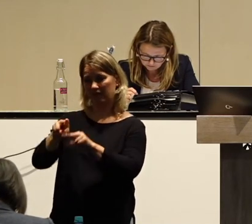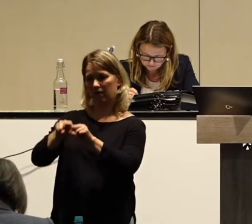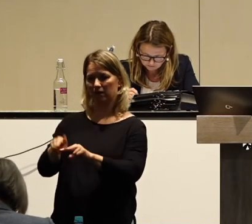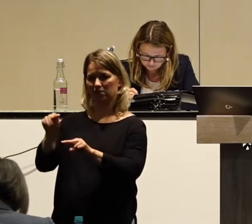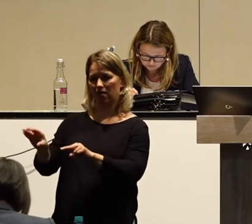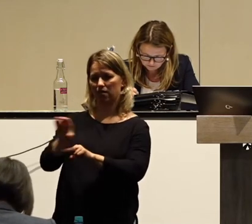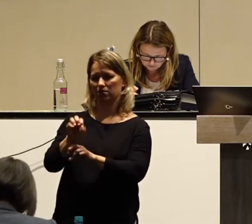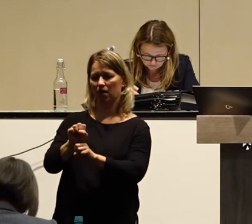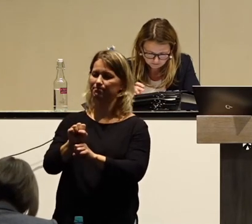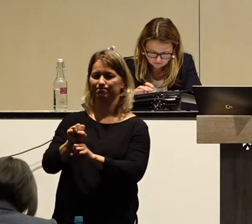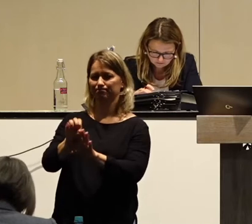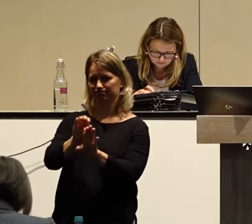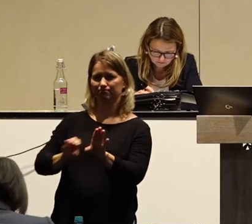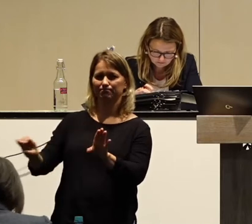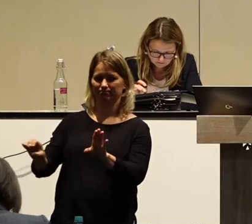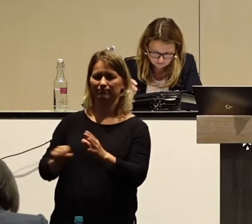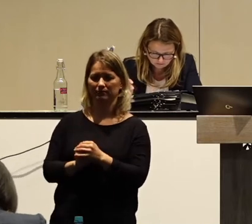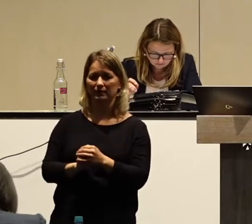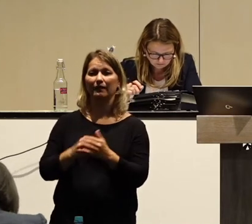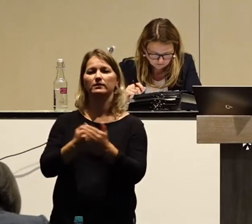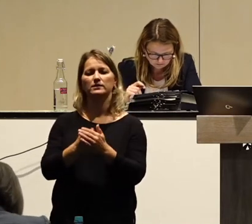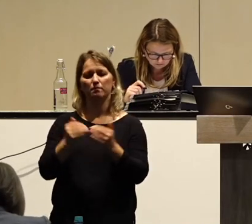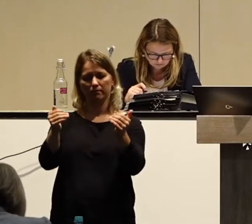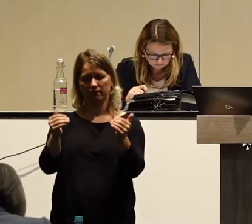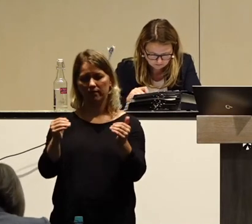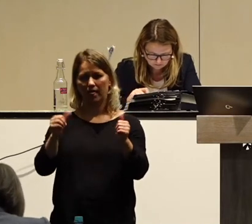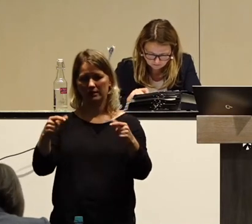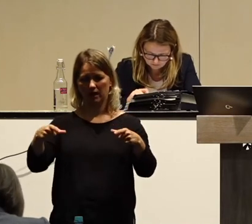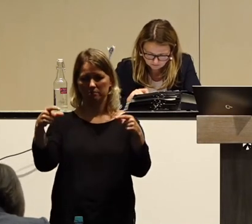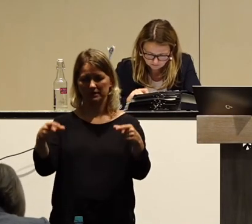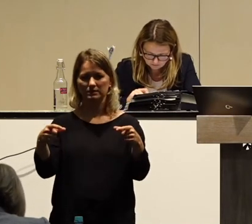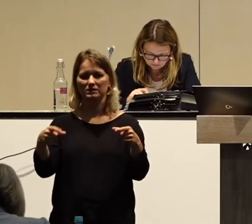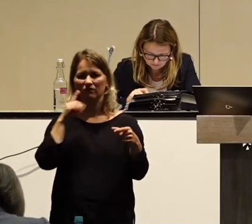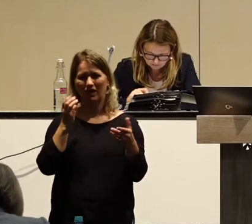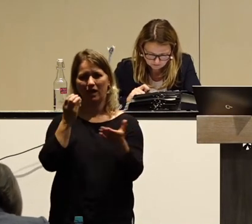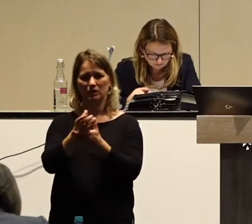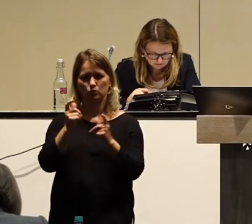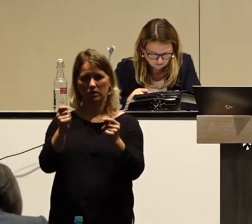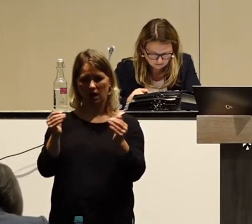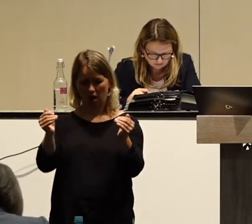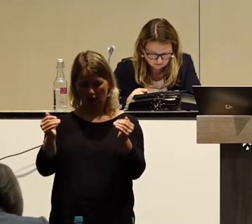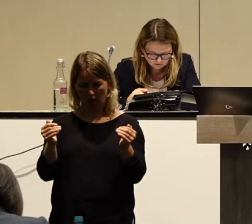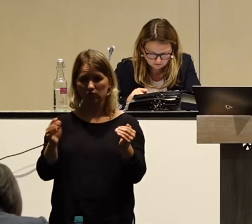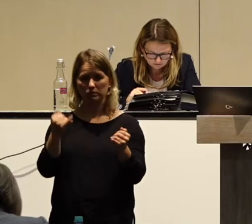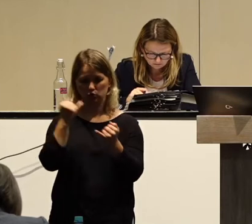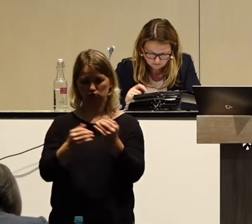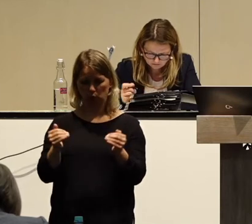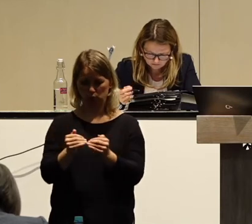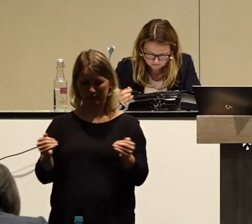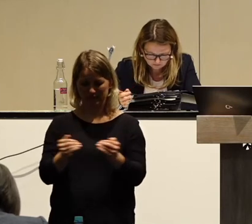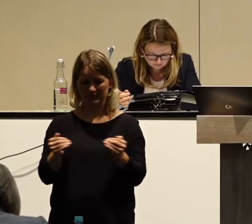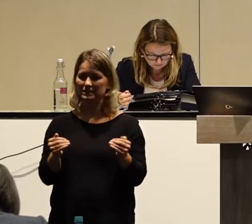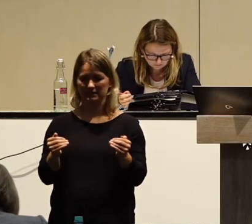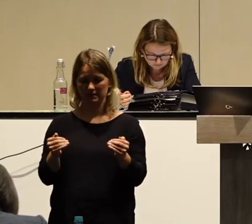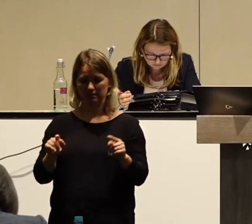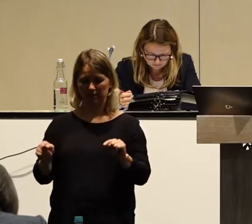Verfügung steht. Deswegen möchten wir in diesem ersten Absatz des Ersetzungsantrages am Schluss ersetzen die Passage